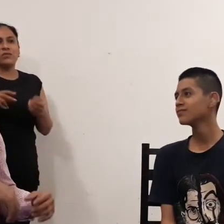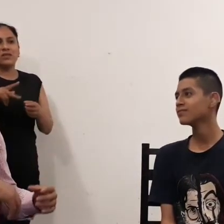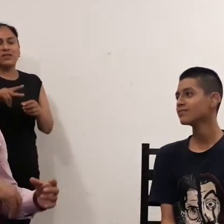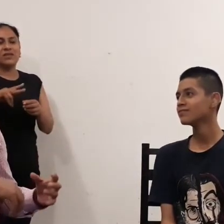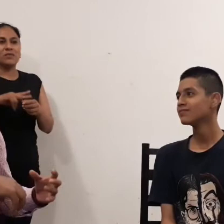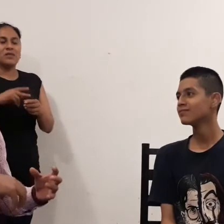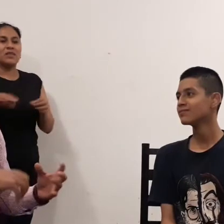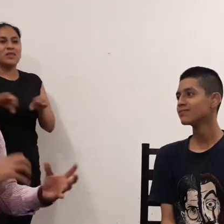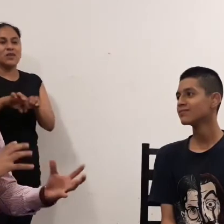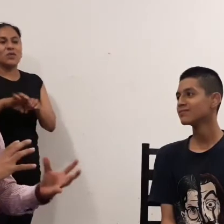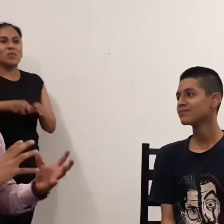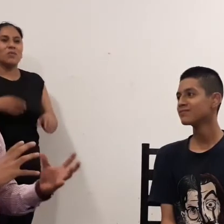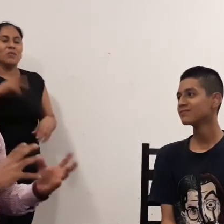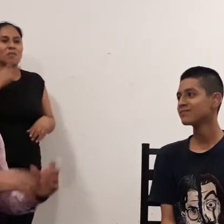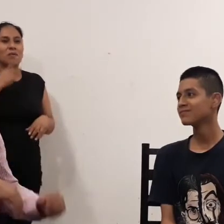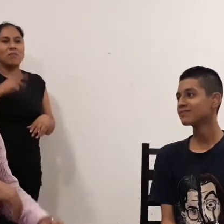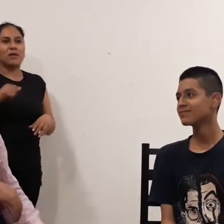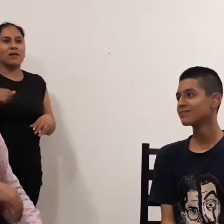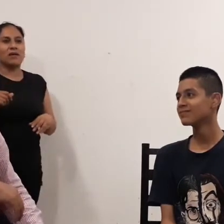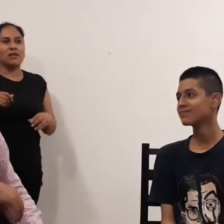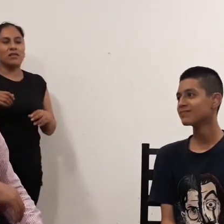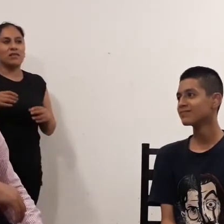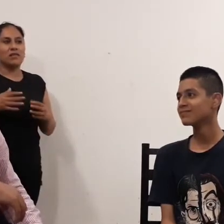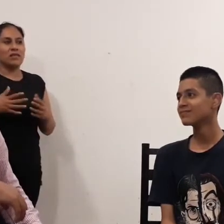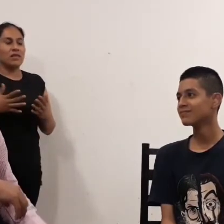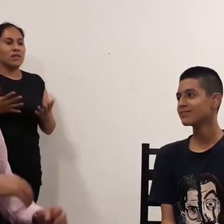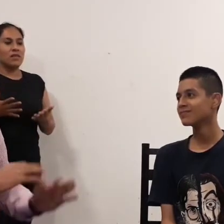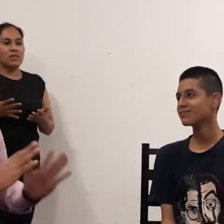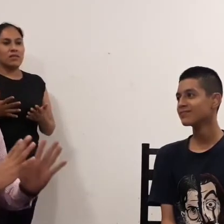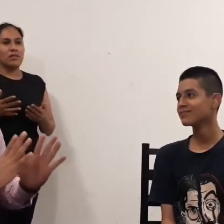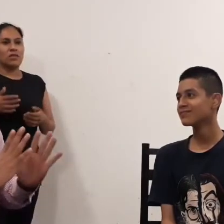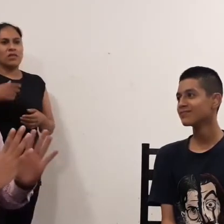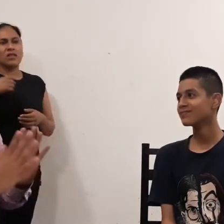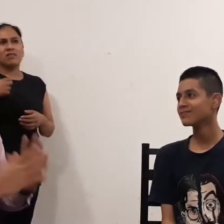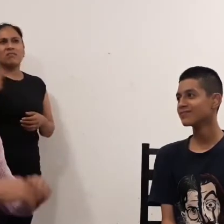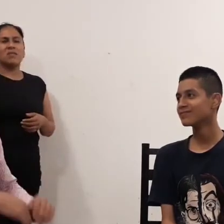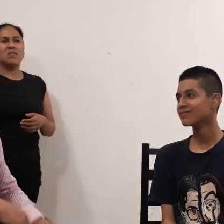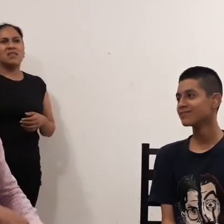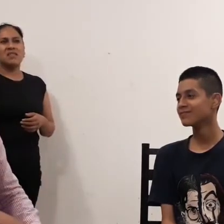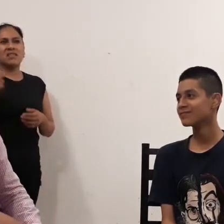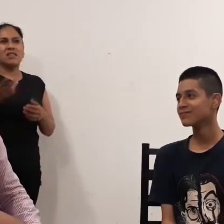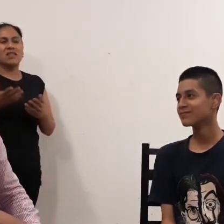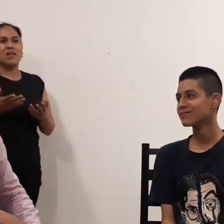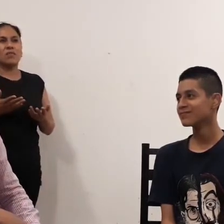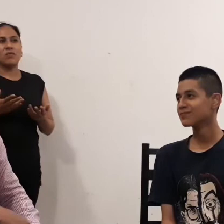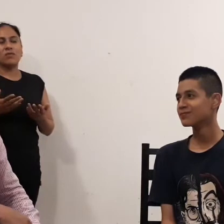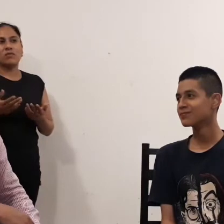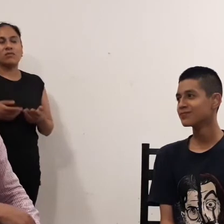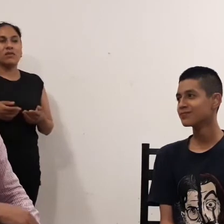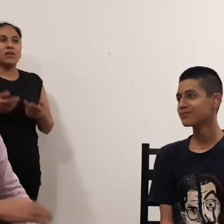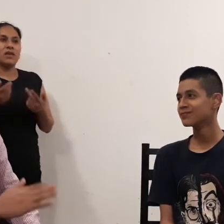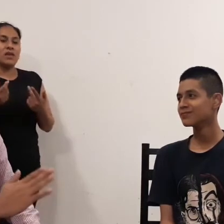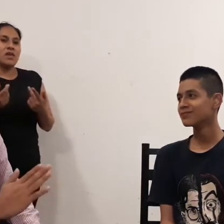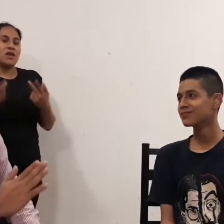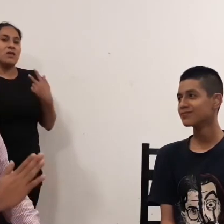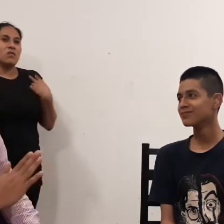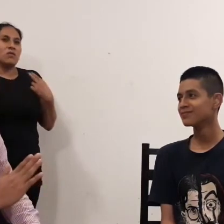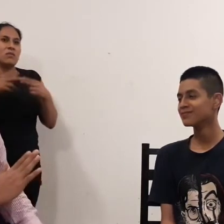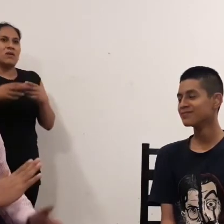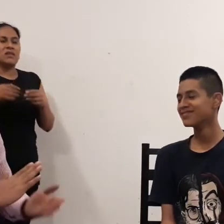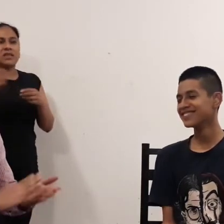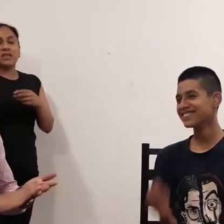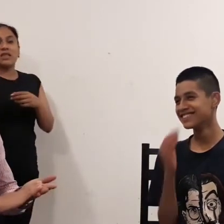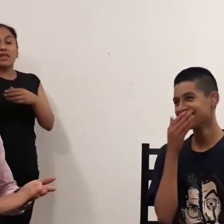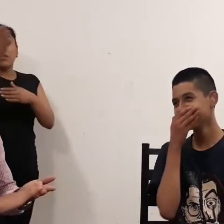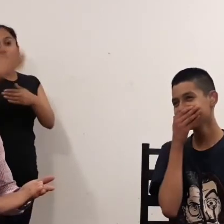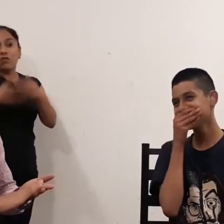esta paternidad que tenemos, ¿no? Entonces sí necesitamos como que venga un agente externo, ¿no?